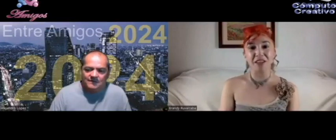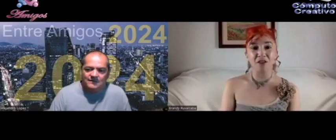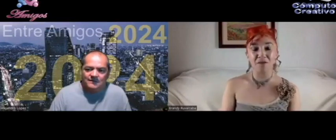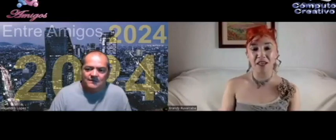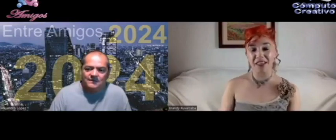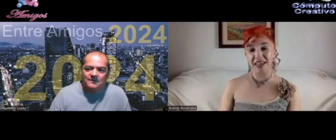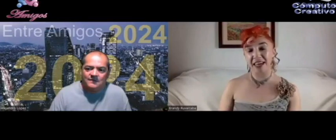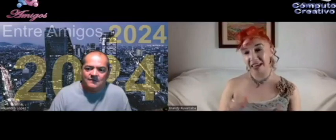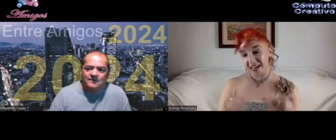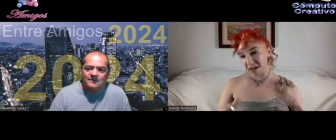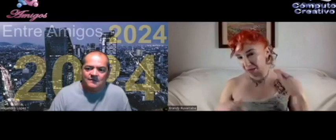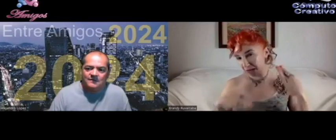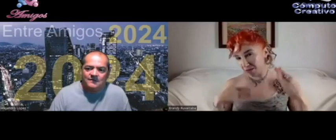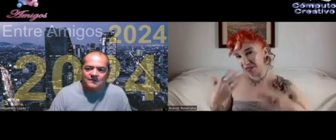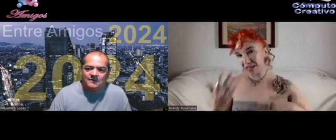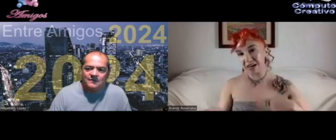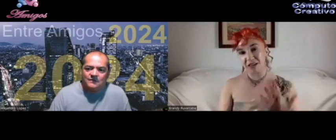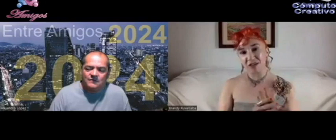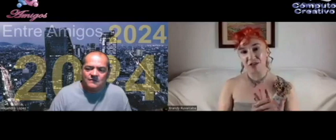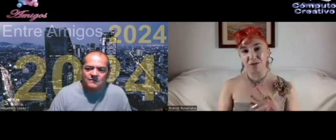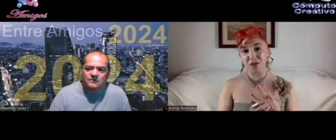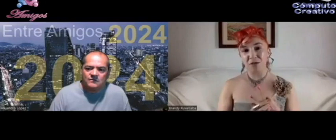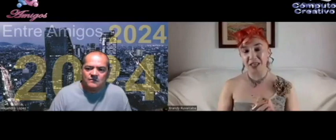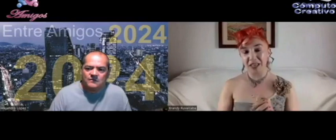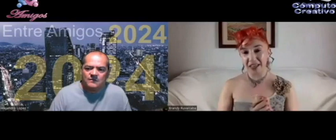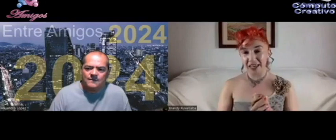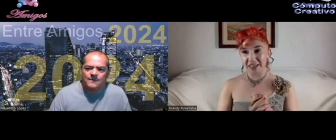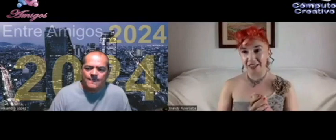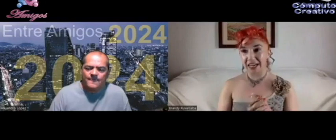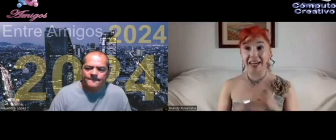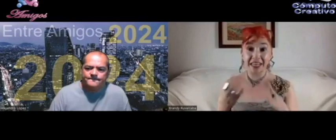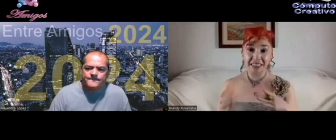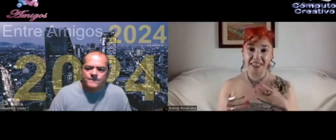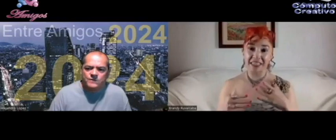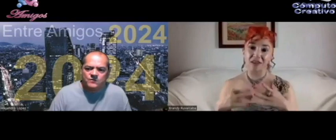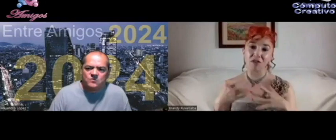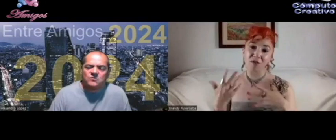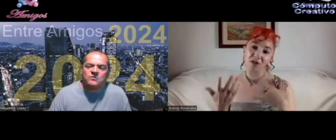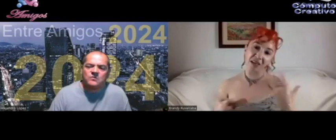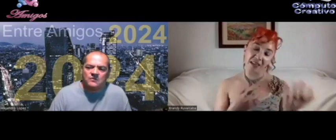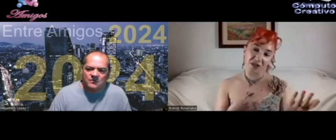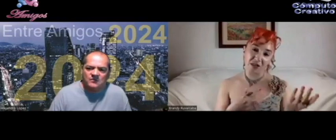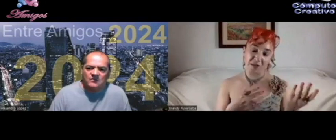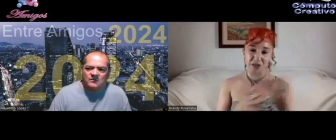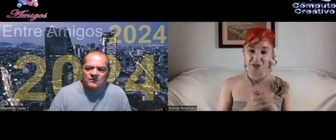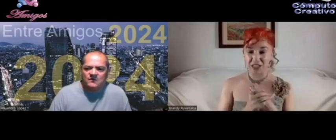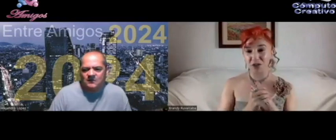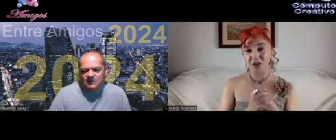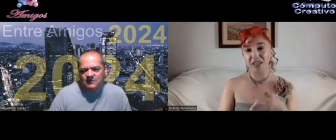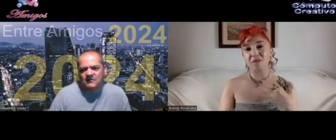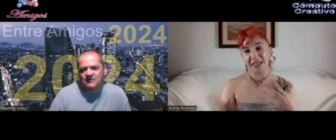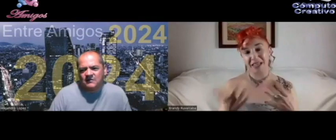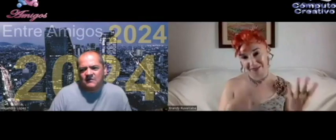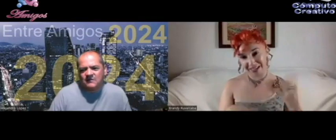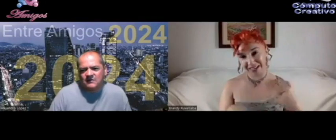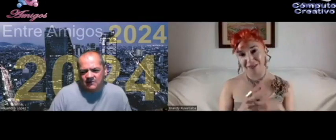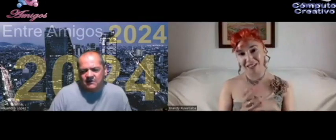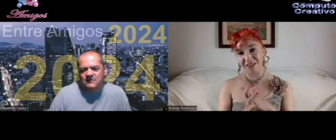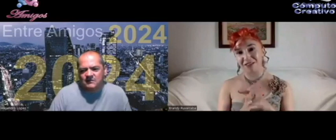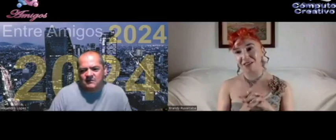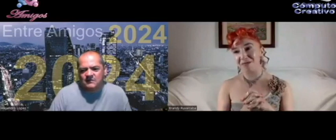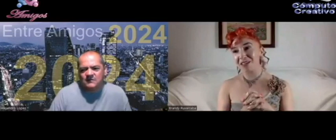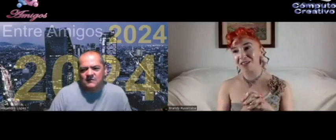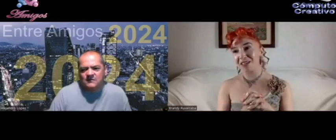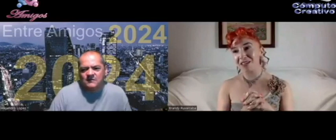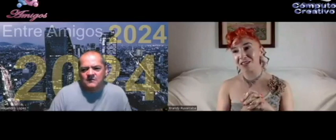y posteriormente me uní a otras como comunidades a clases y con comunidades de personas sordas para incrementar más